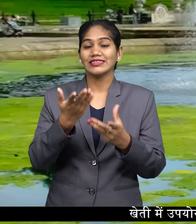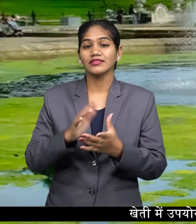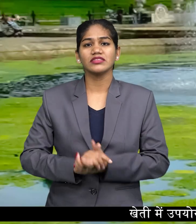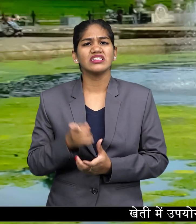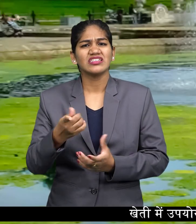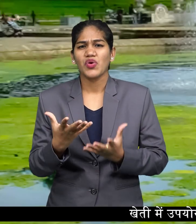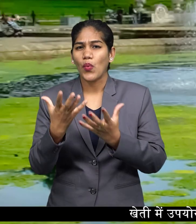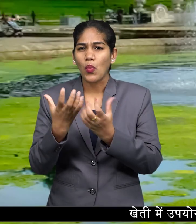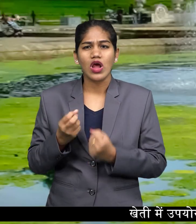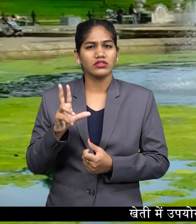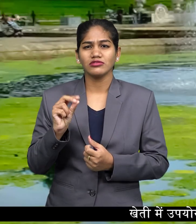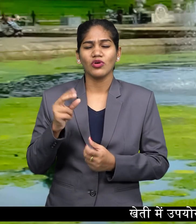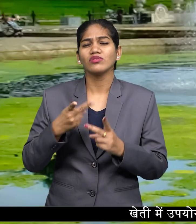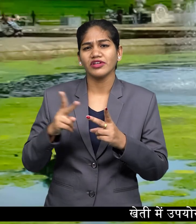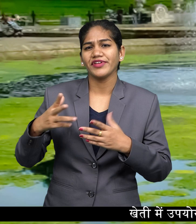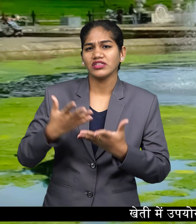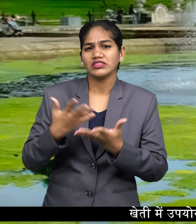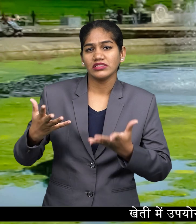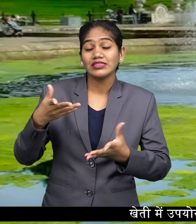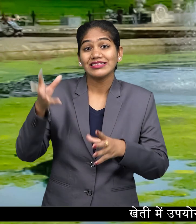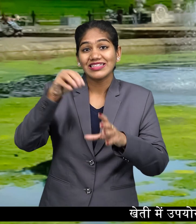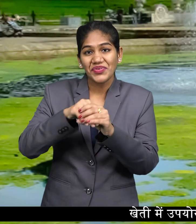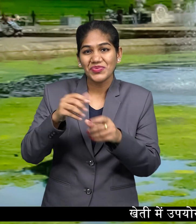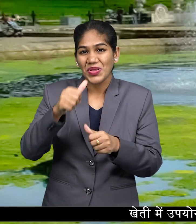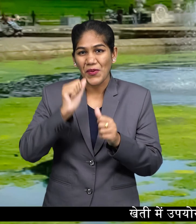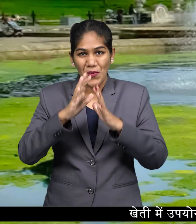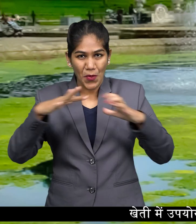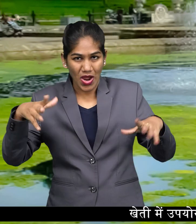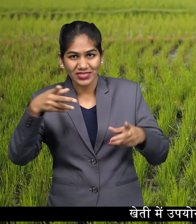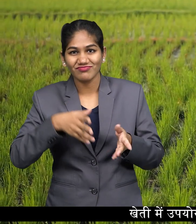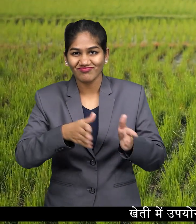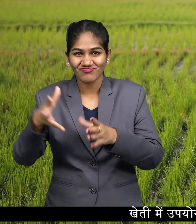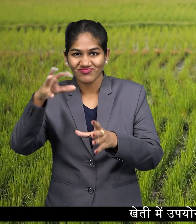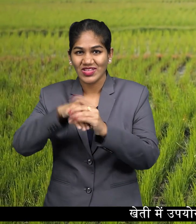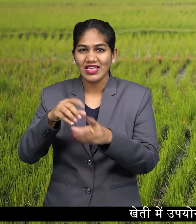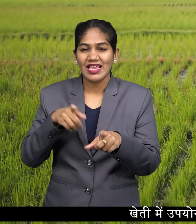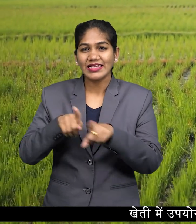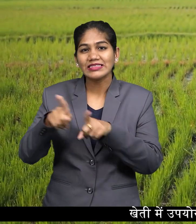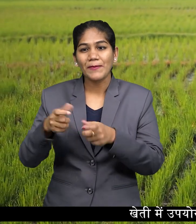पहला, खेती में उपयोग किए जाने वाले उर्वरक और कीटनाशकों